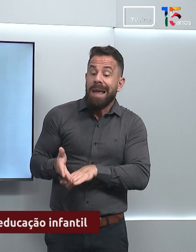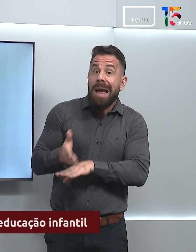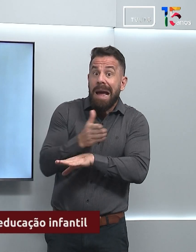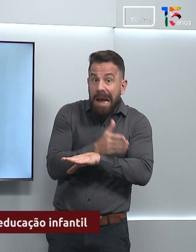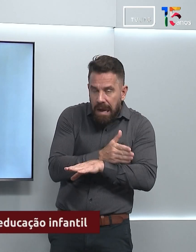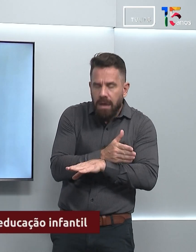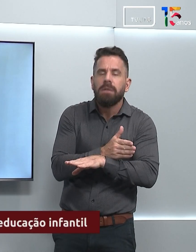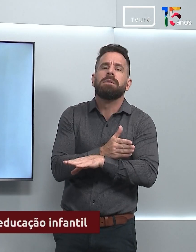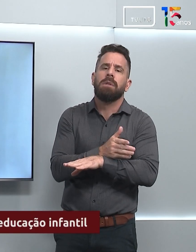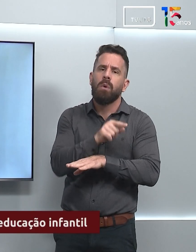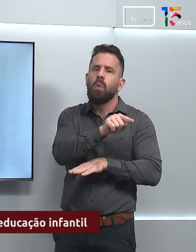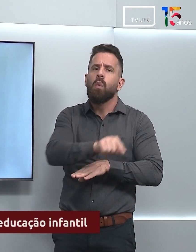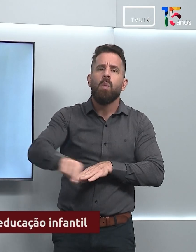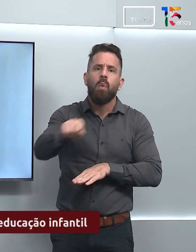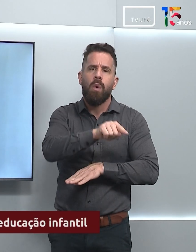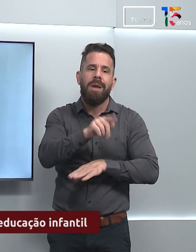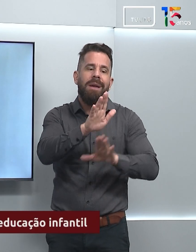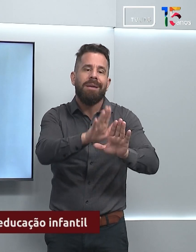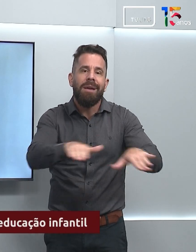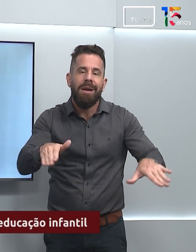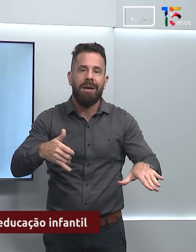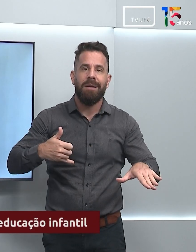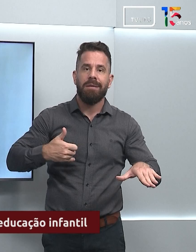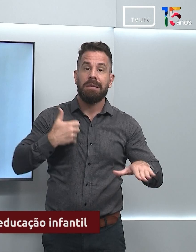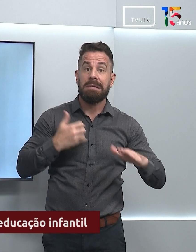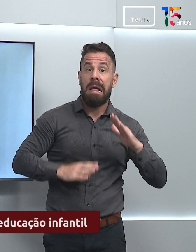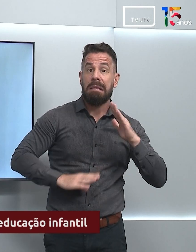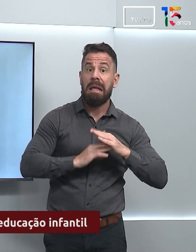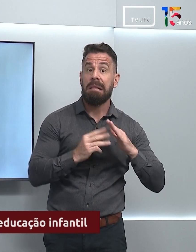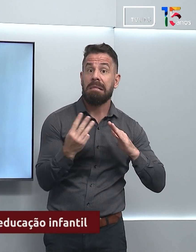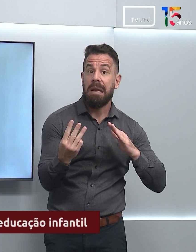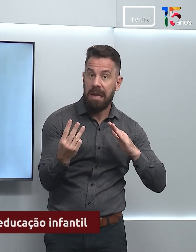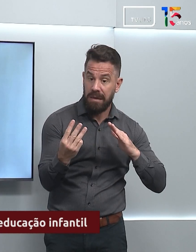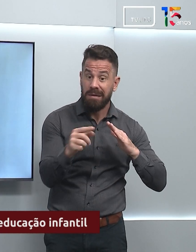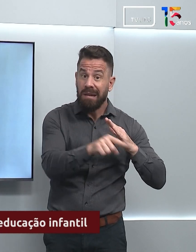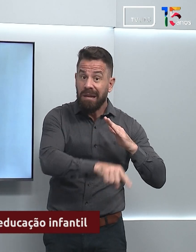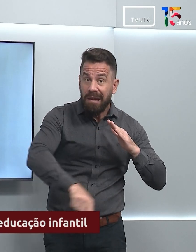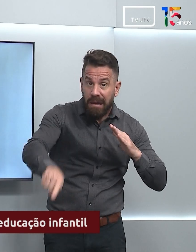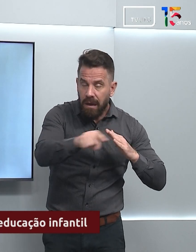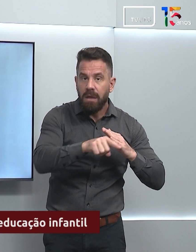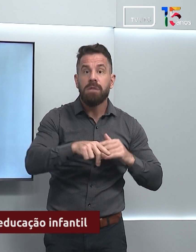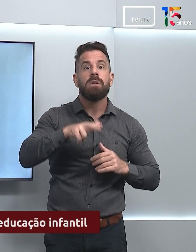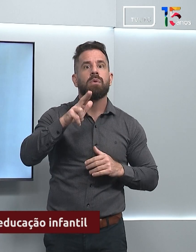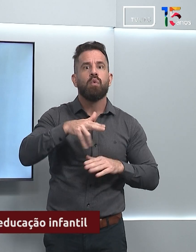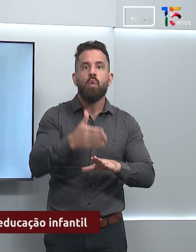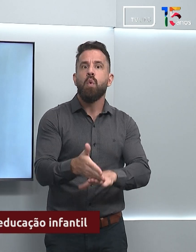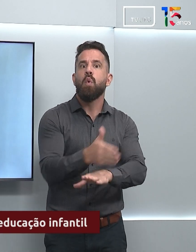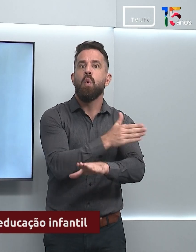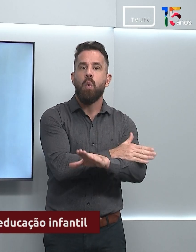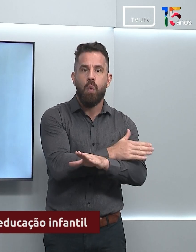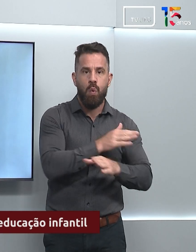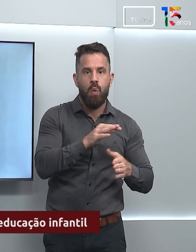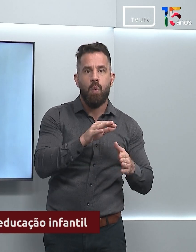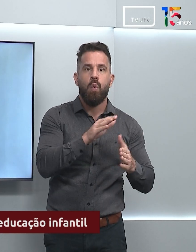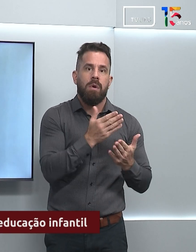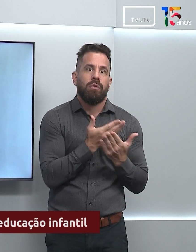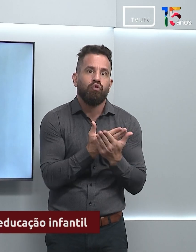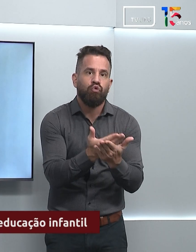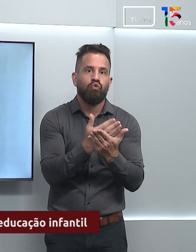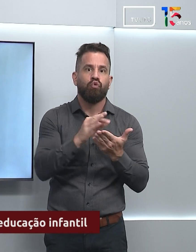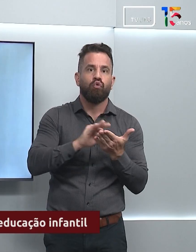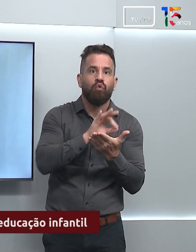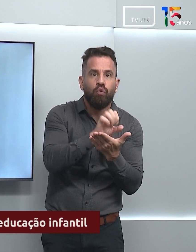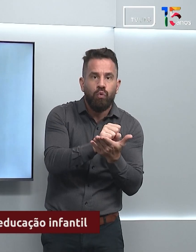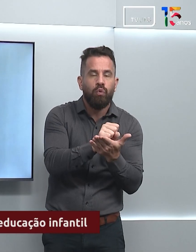até 3 anos que são novatas na rede municipal de ensino. Bom, meu nome é Janaína de Oliveira.